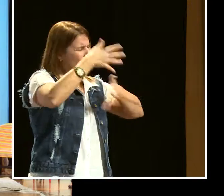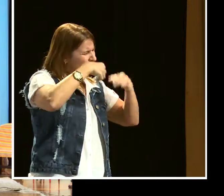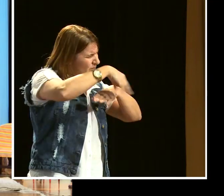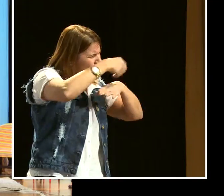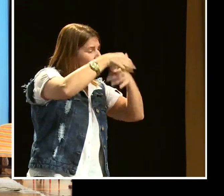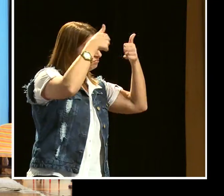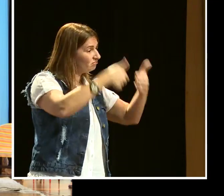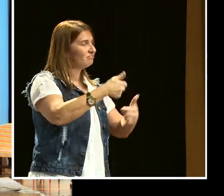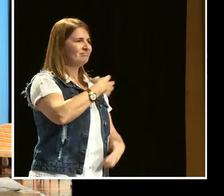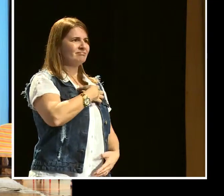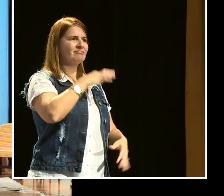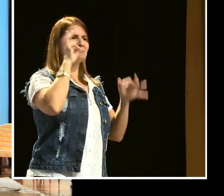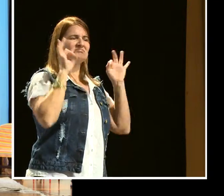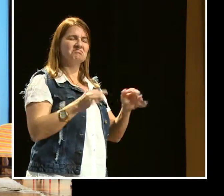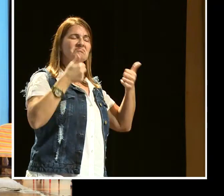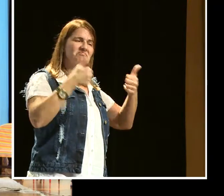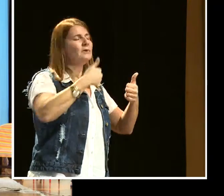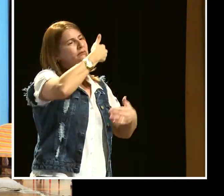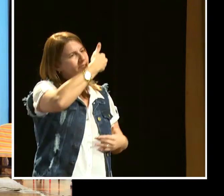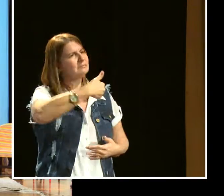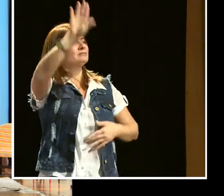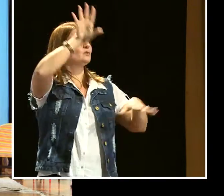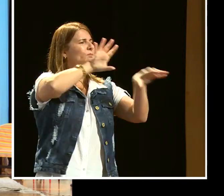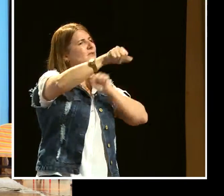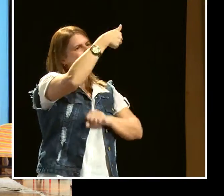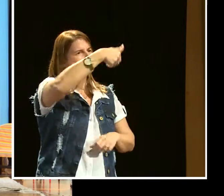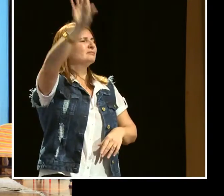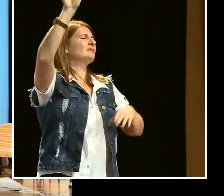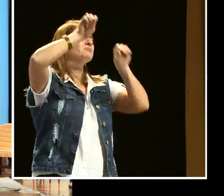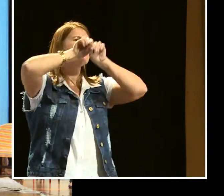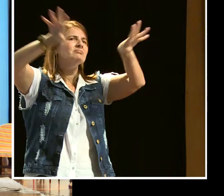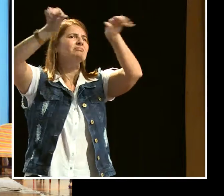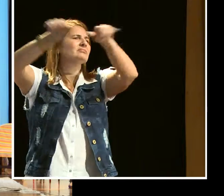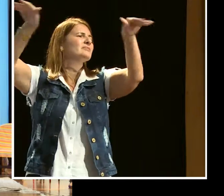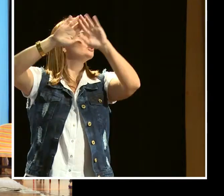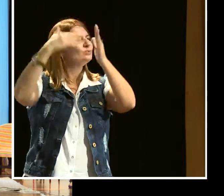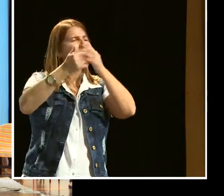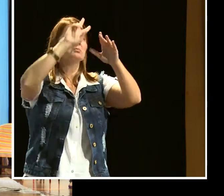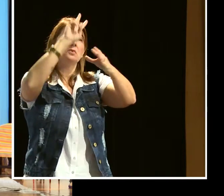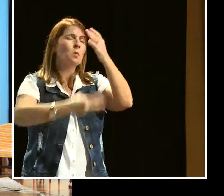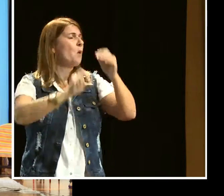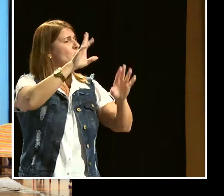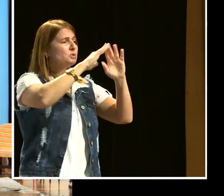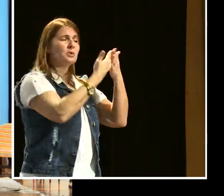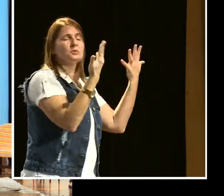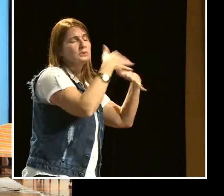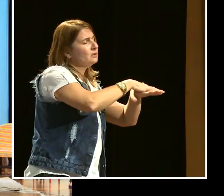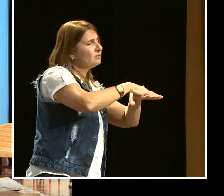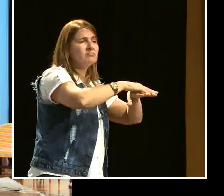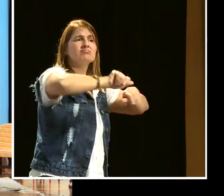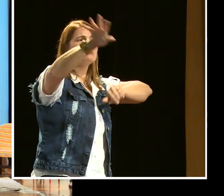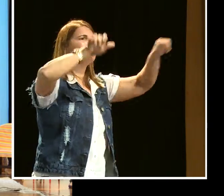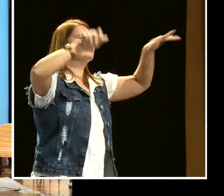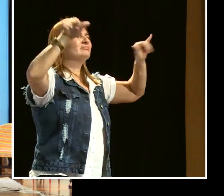da Libras de pedagogia. A partir de tudo isso bem estruturado, esses profissionais estão aptos para entrar no mercado de